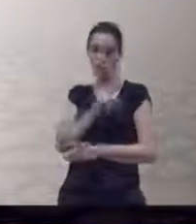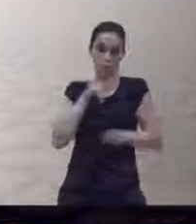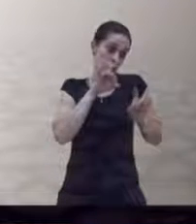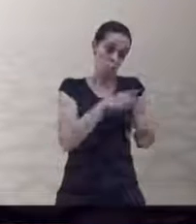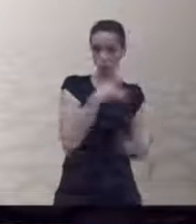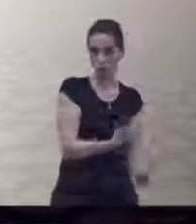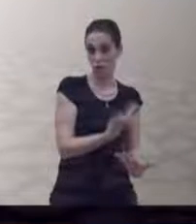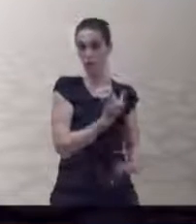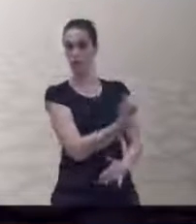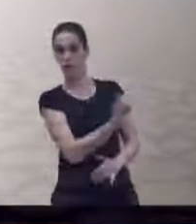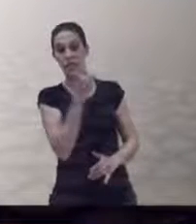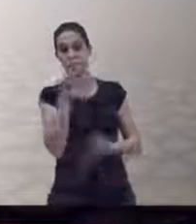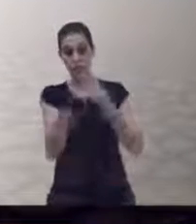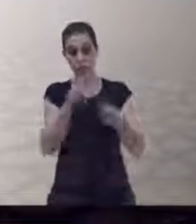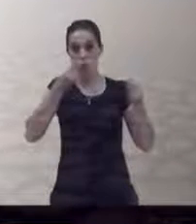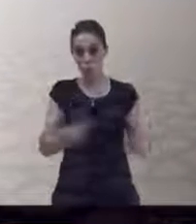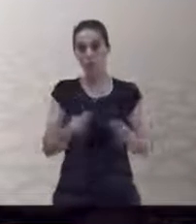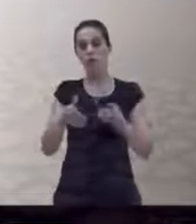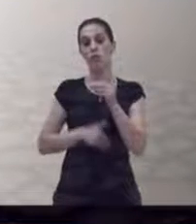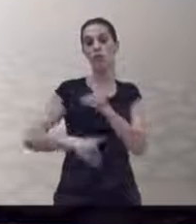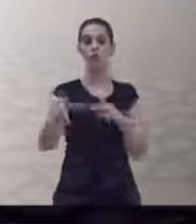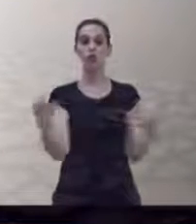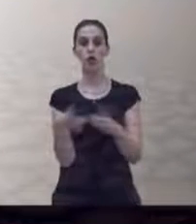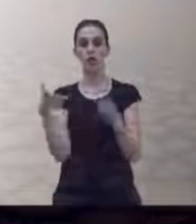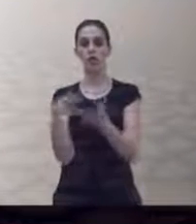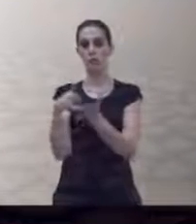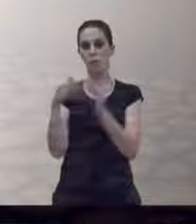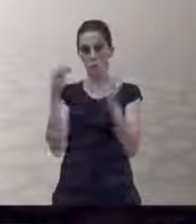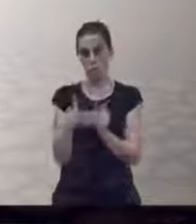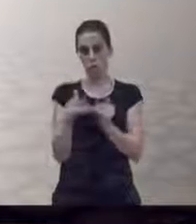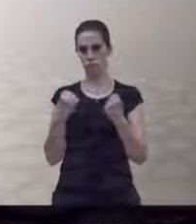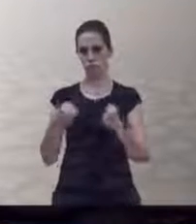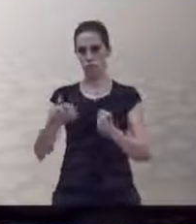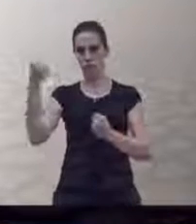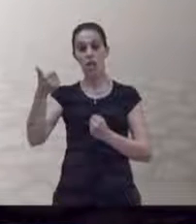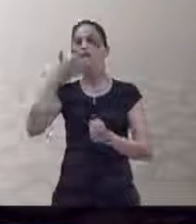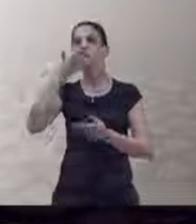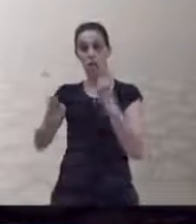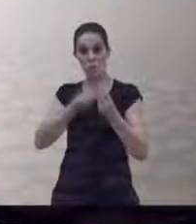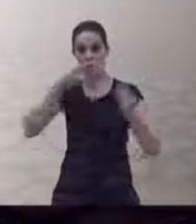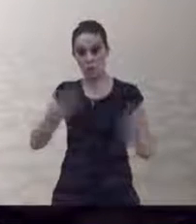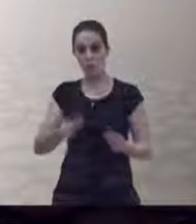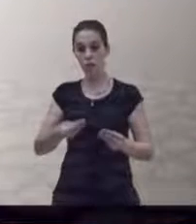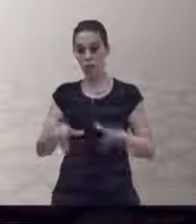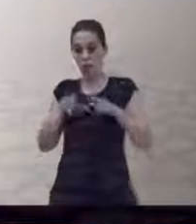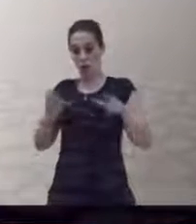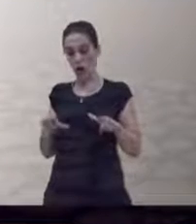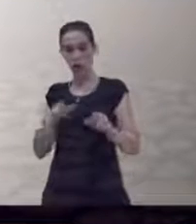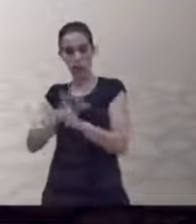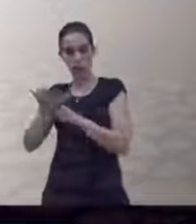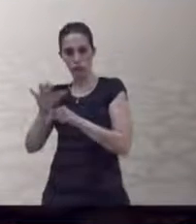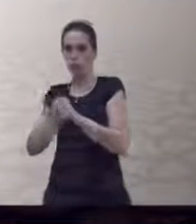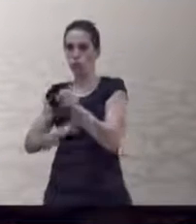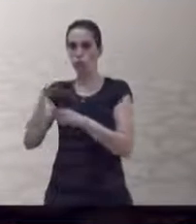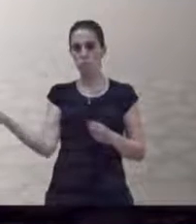cuando tenemos agua, como ahora. Solo si lo hacemos así seremos sociedades menos vulnerables. Solo si lo hacemos así actuaremos globalmente desde